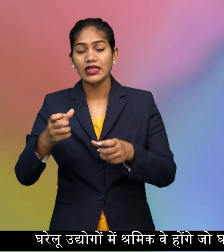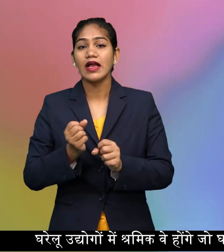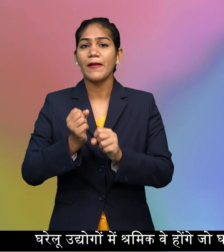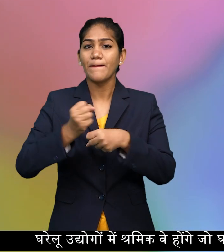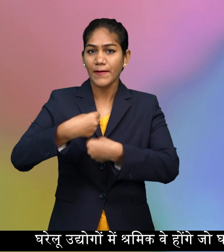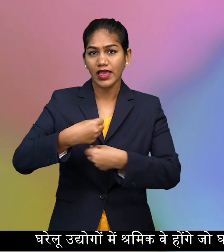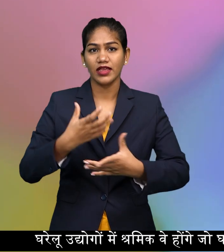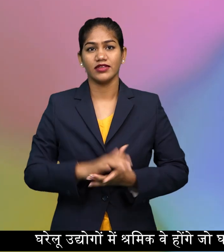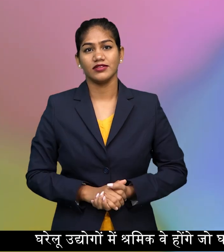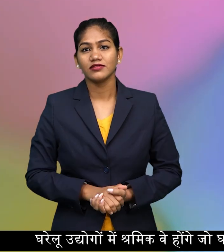रहे हैं,